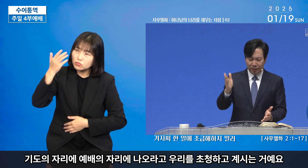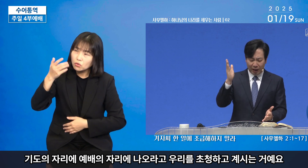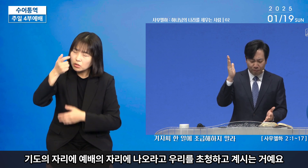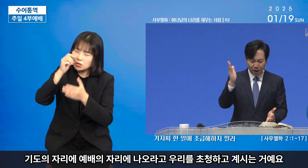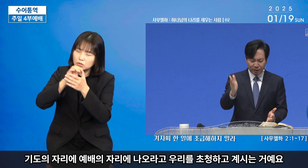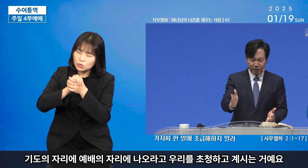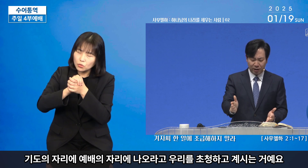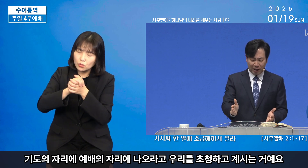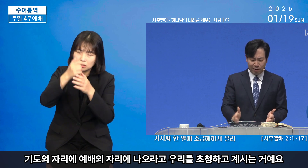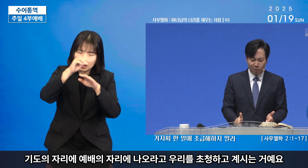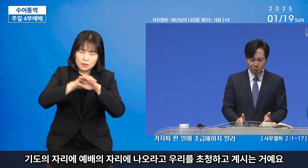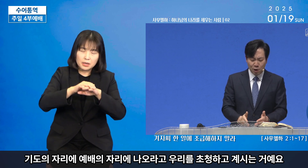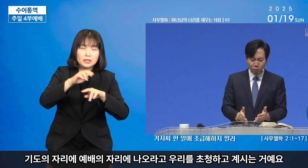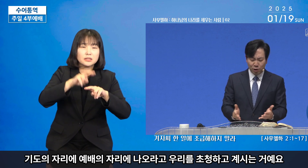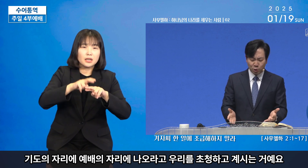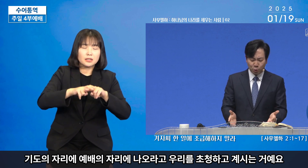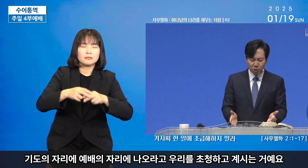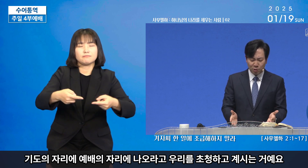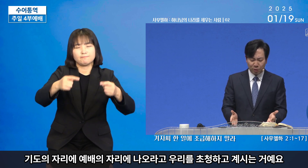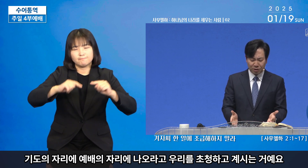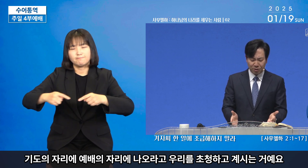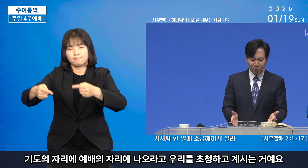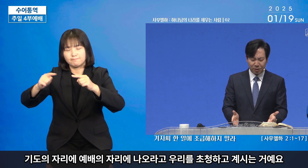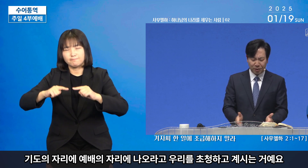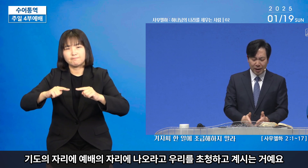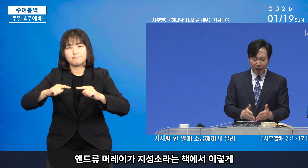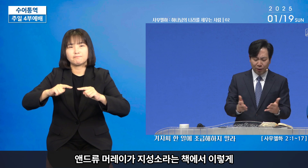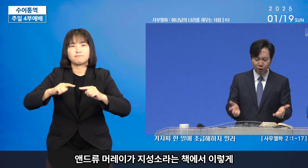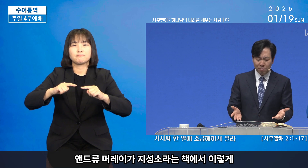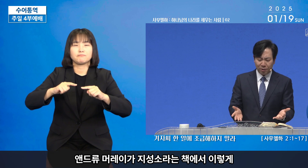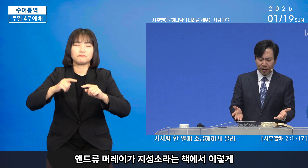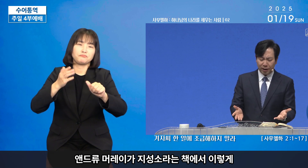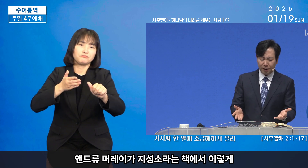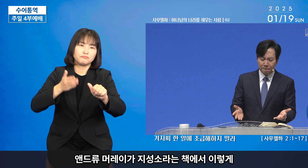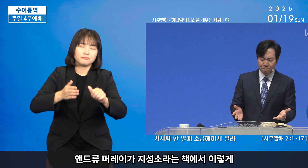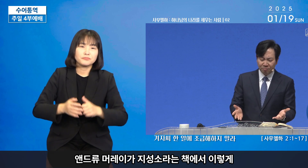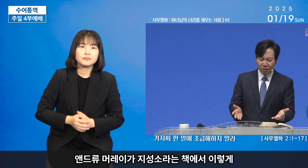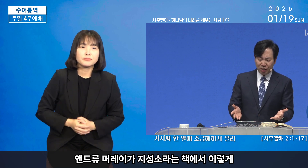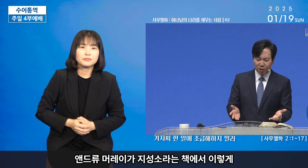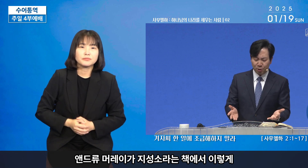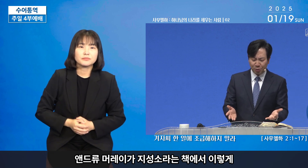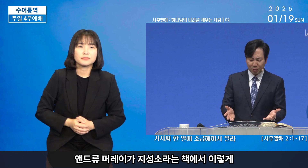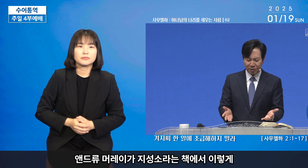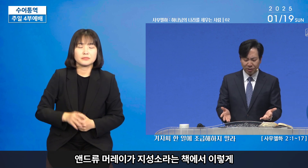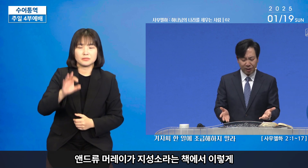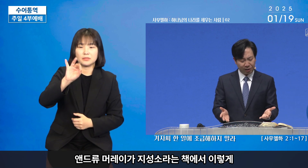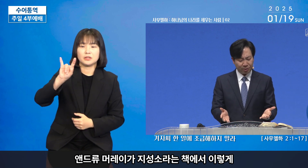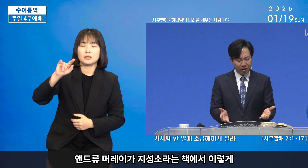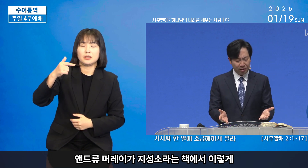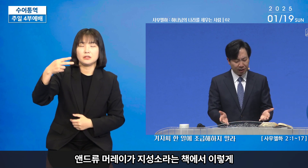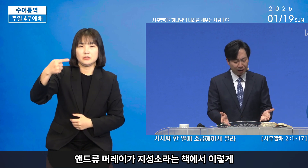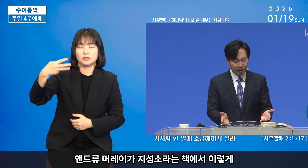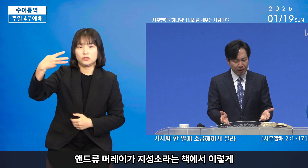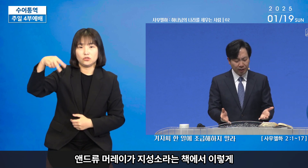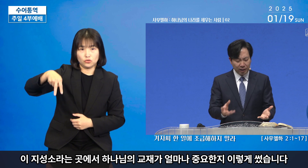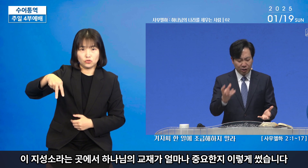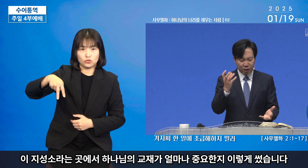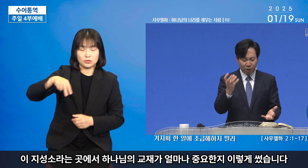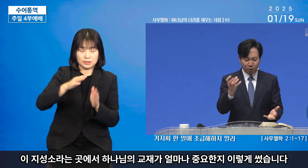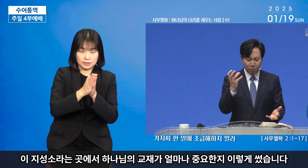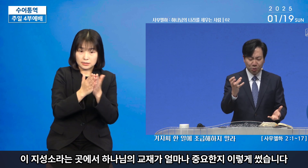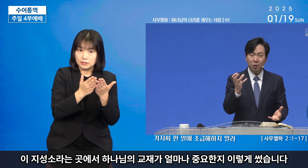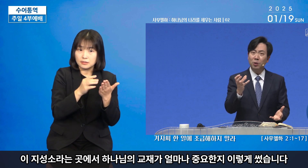자리에, 예배의 자리에 나오라고 우리를 초청하고 계시는 거예요. 앤드류 머레이가 지성소라는 책에서 이렇게